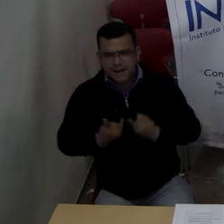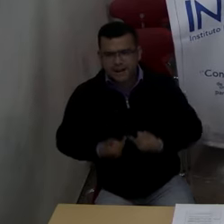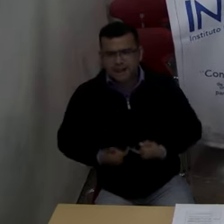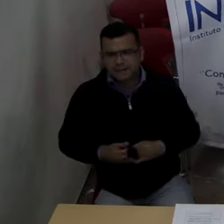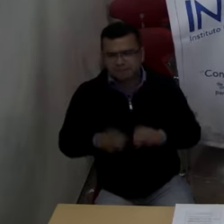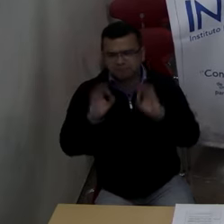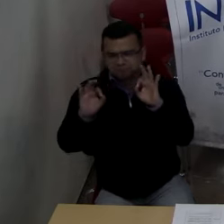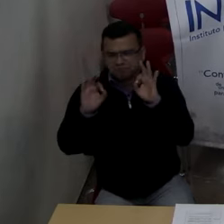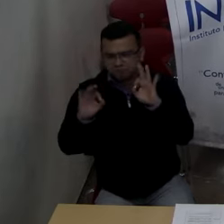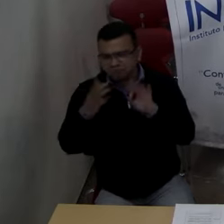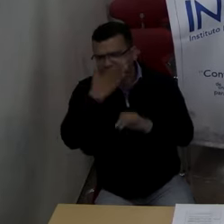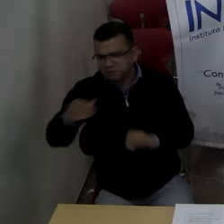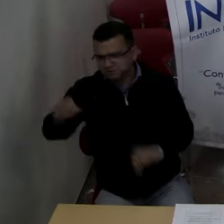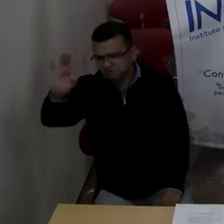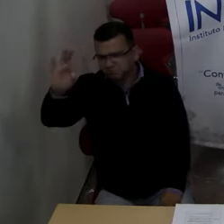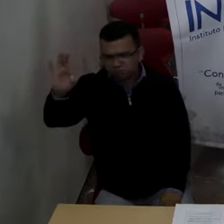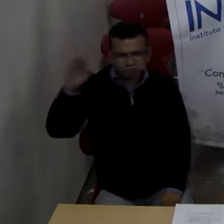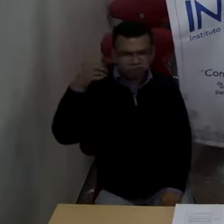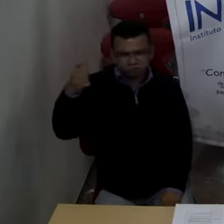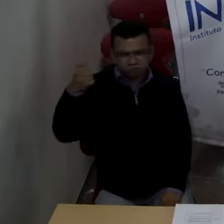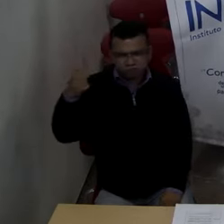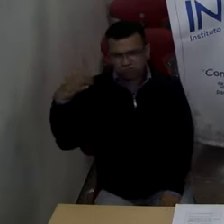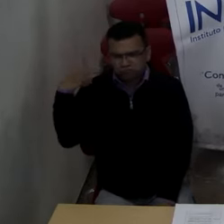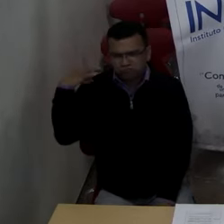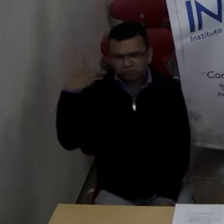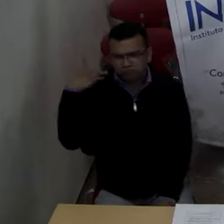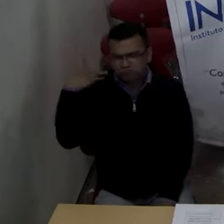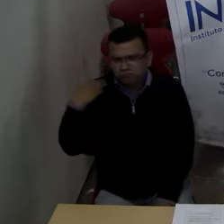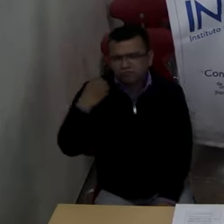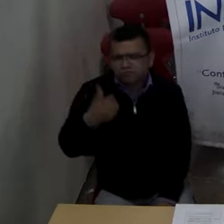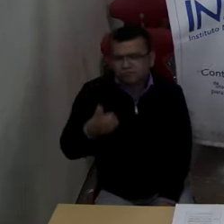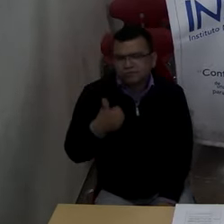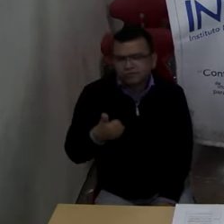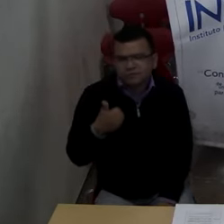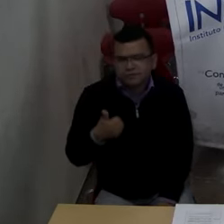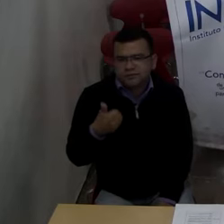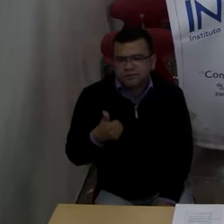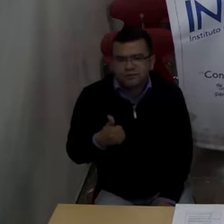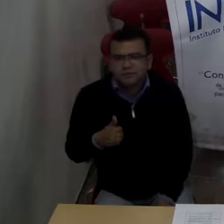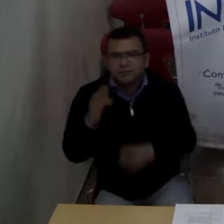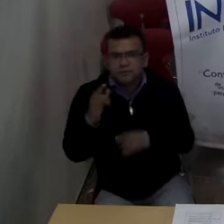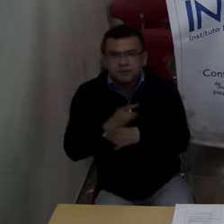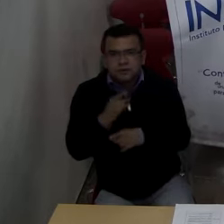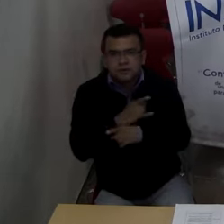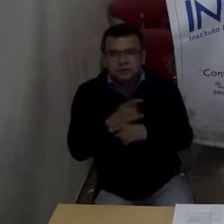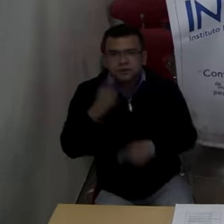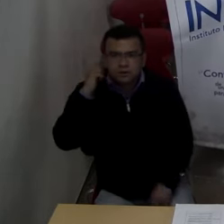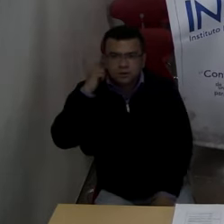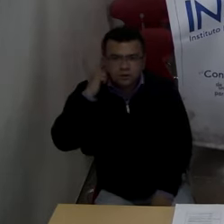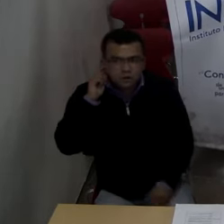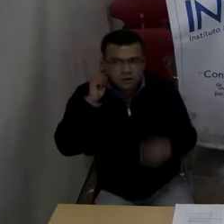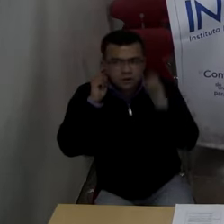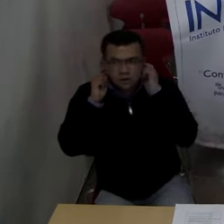en onda, se dirá, bueno, muy de moda utilizar los audífonos cercanos al